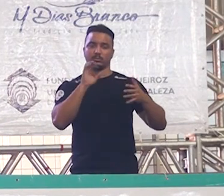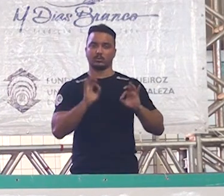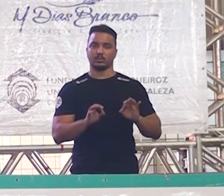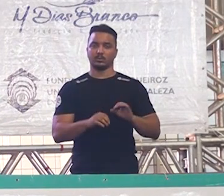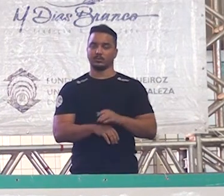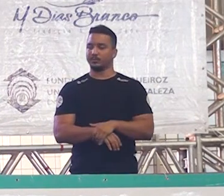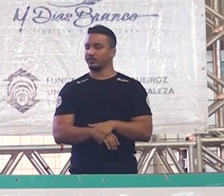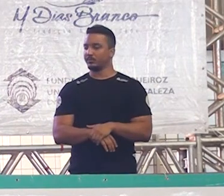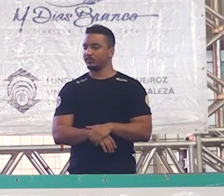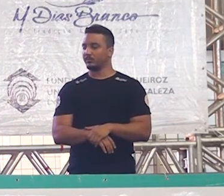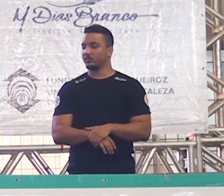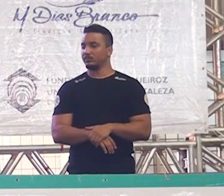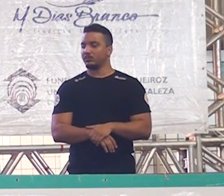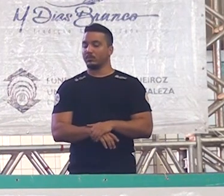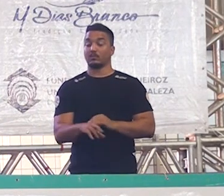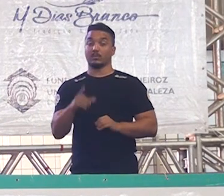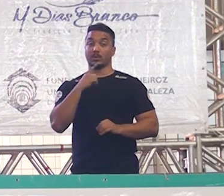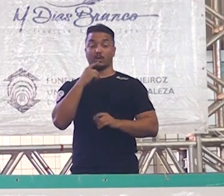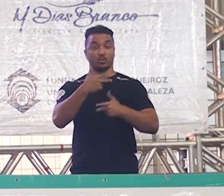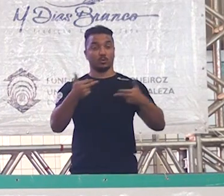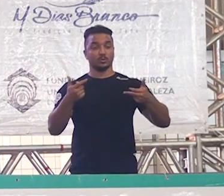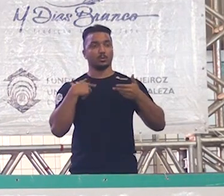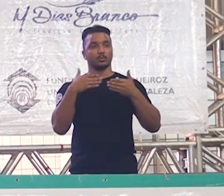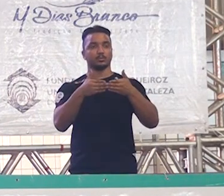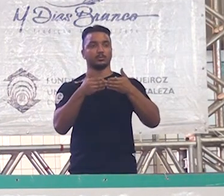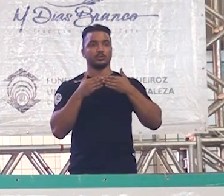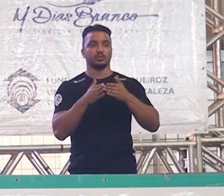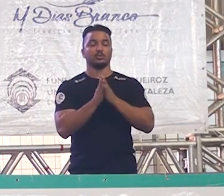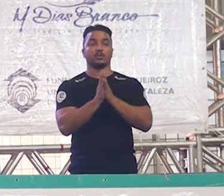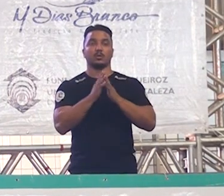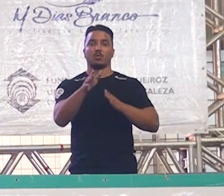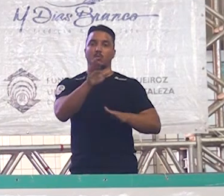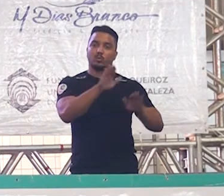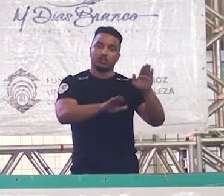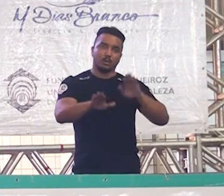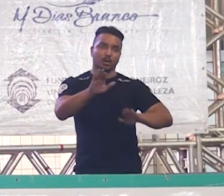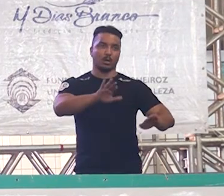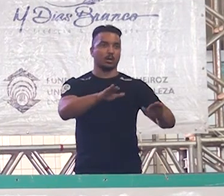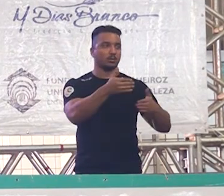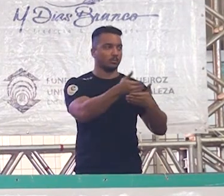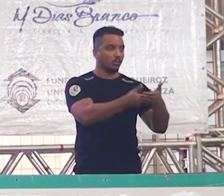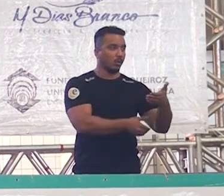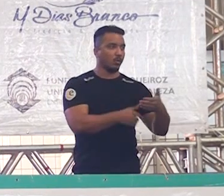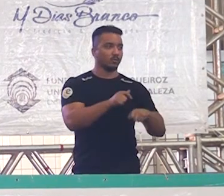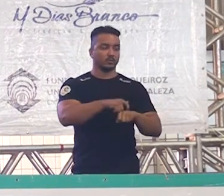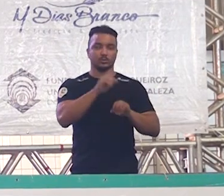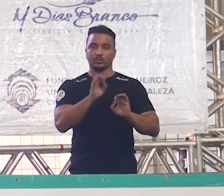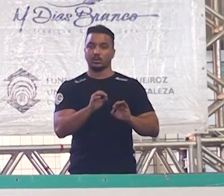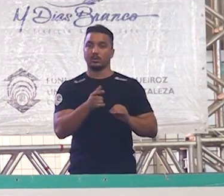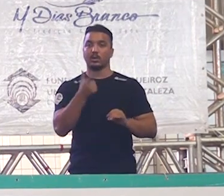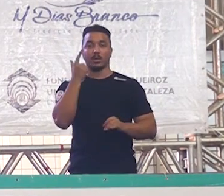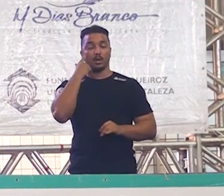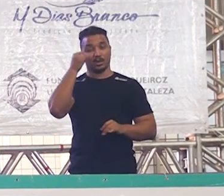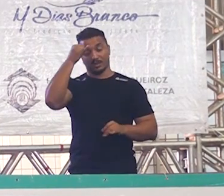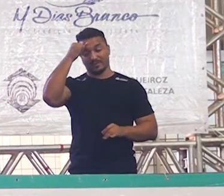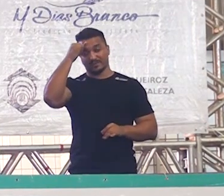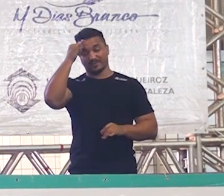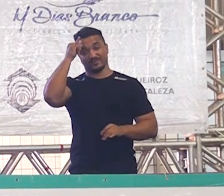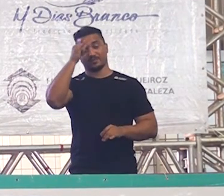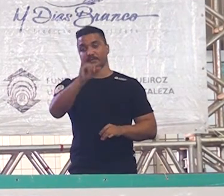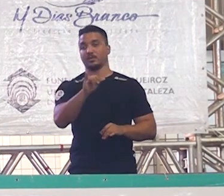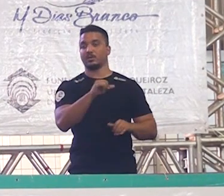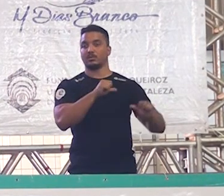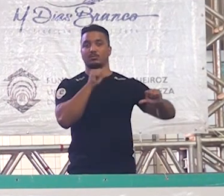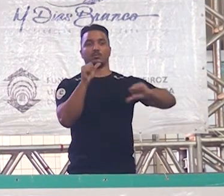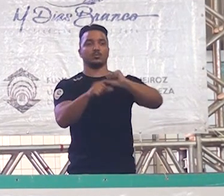gente concluir aqui, uma das coisas que eu vou te pedir para ter cuidado na hora da prova é para você não modificar